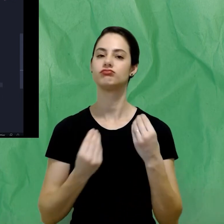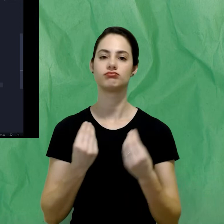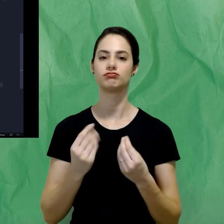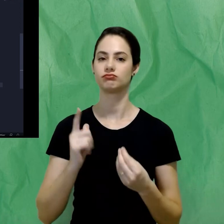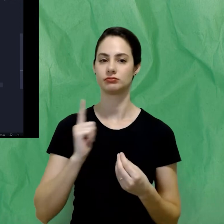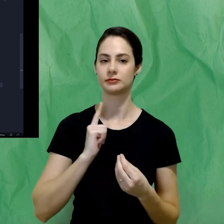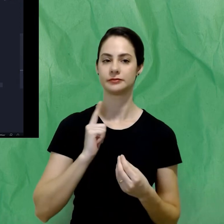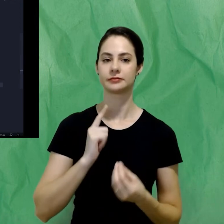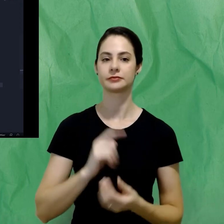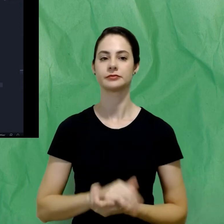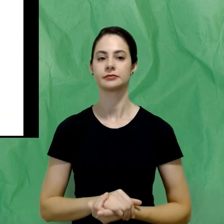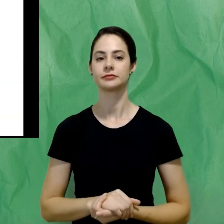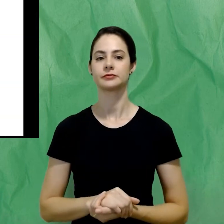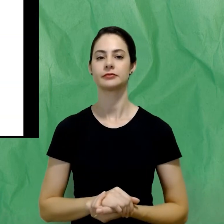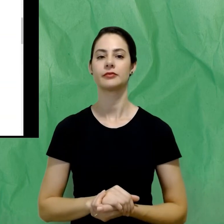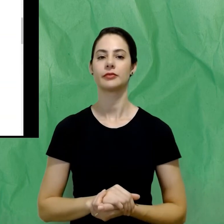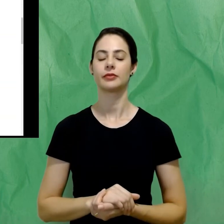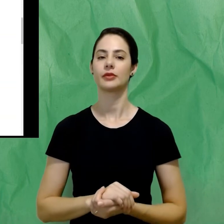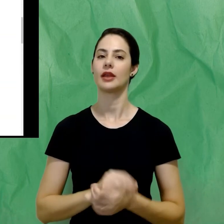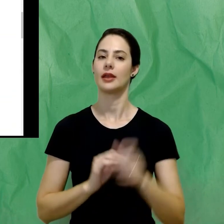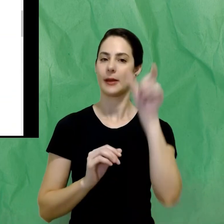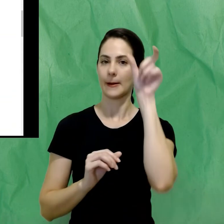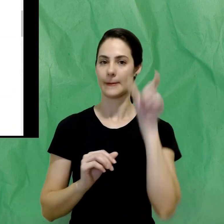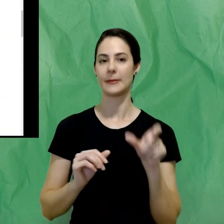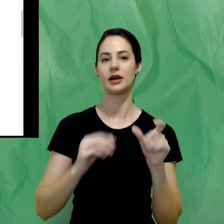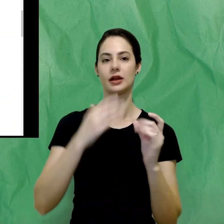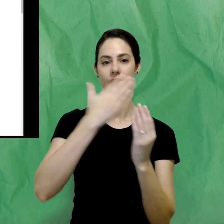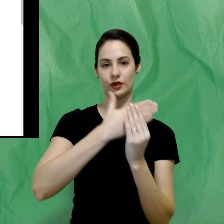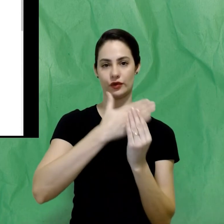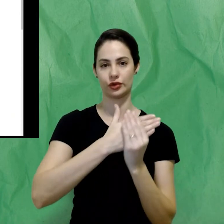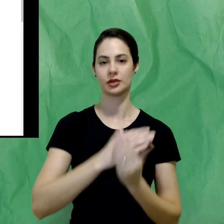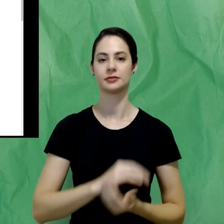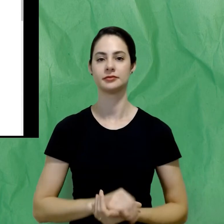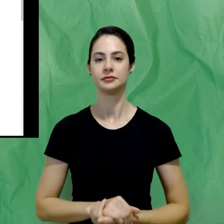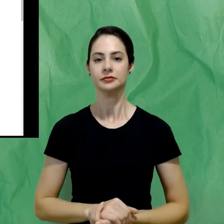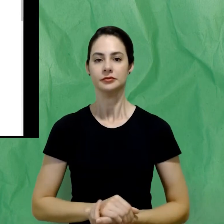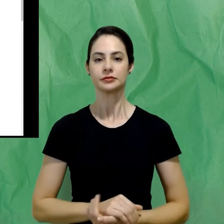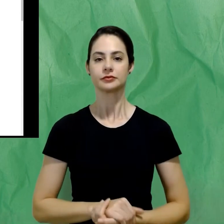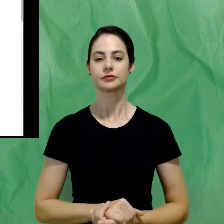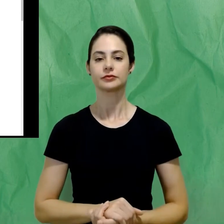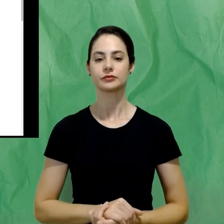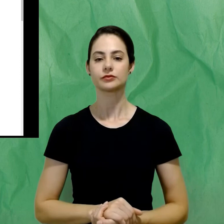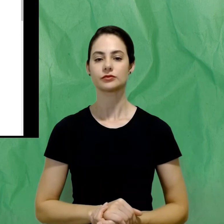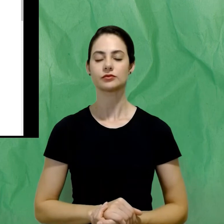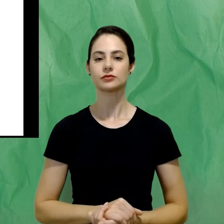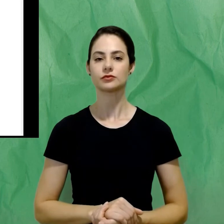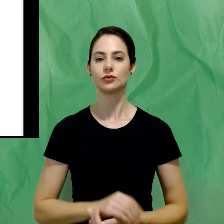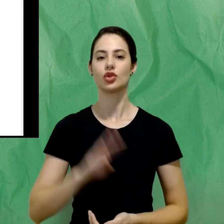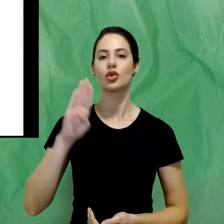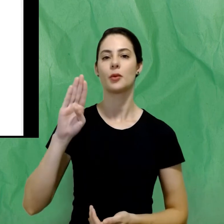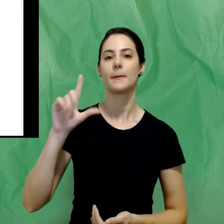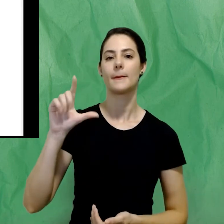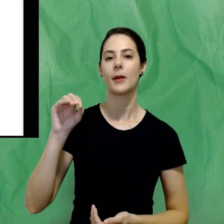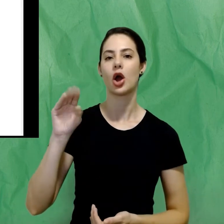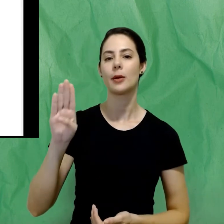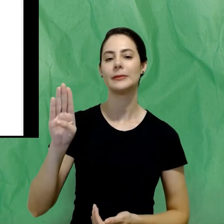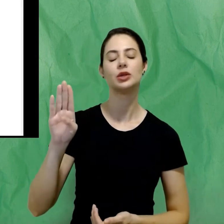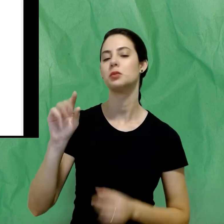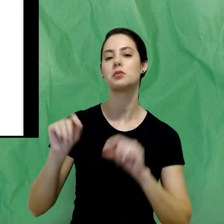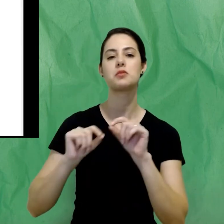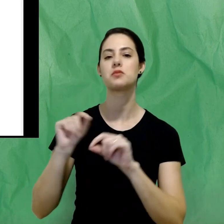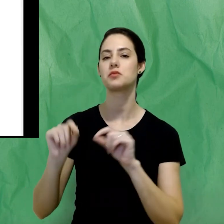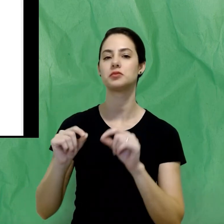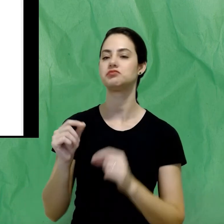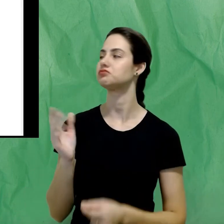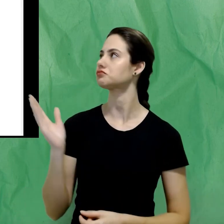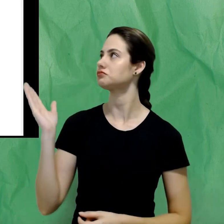tem aqui na API de arquivos também, vou voltar aqui, o que ele chama de blob. O blob ele vai ser